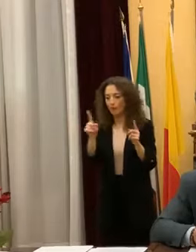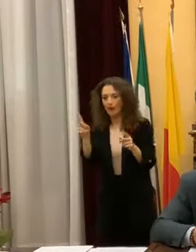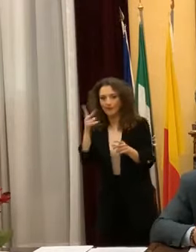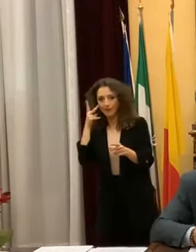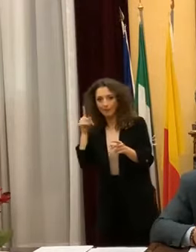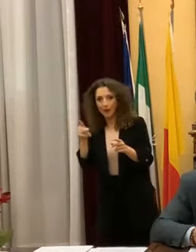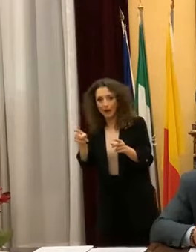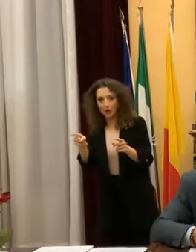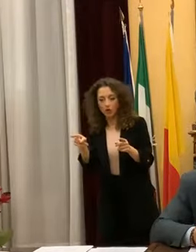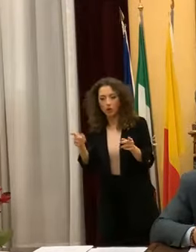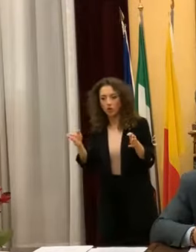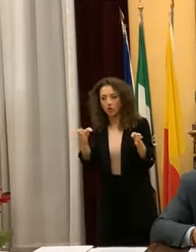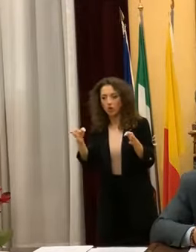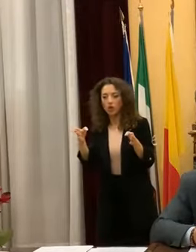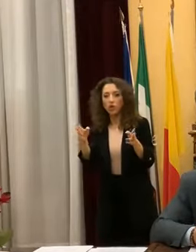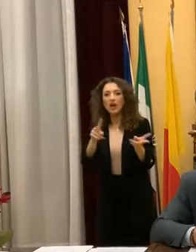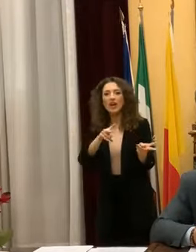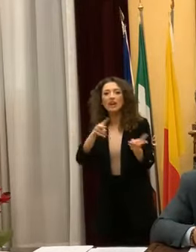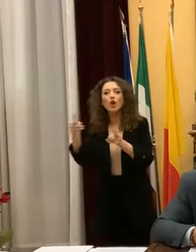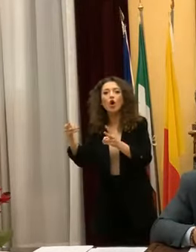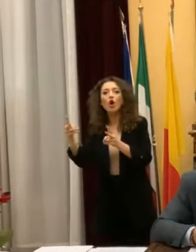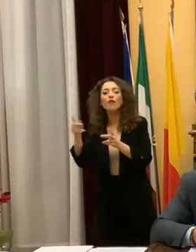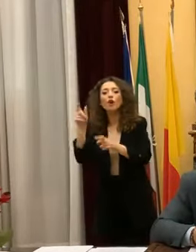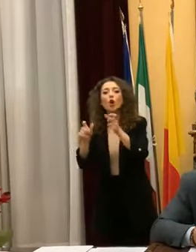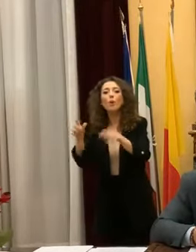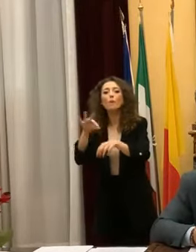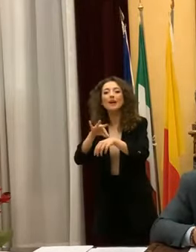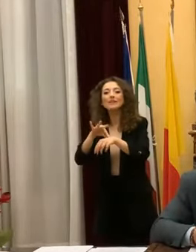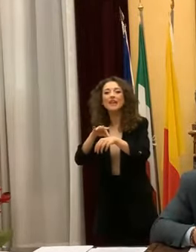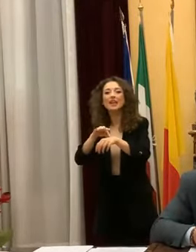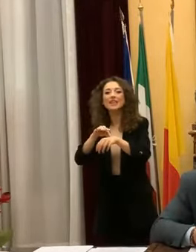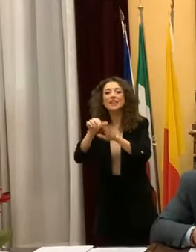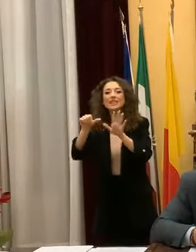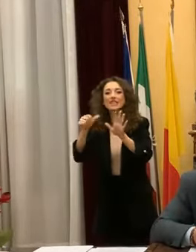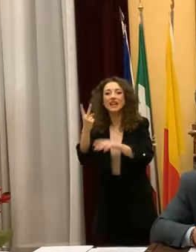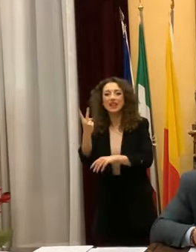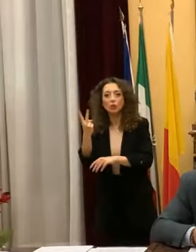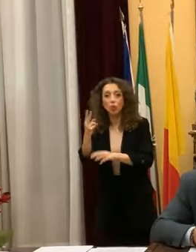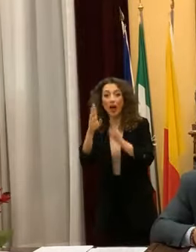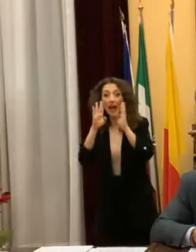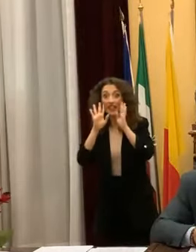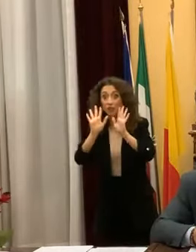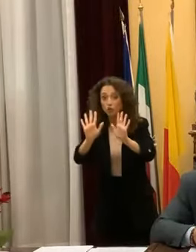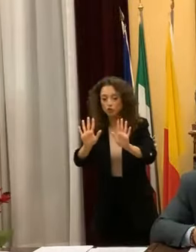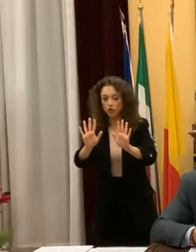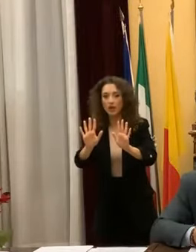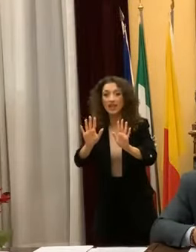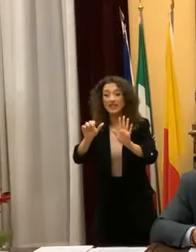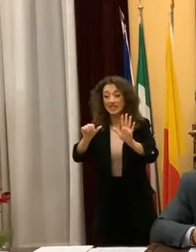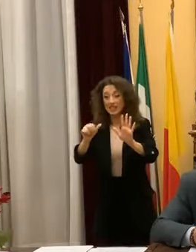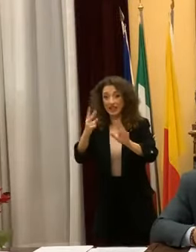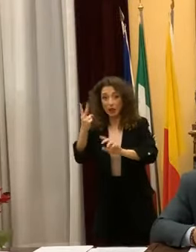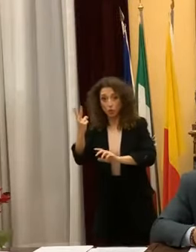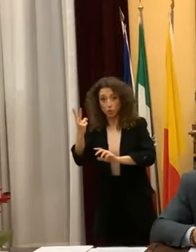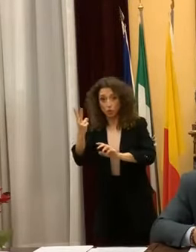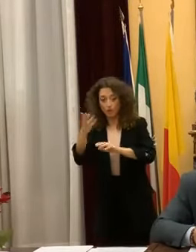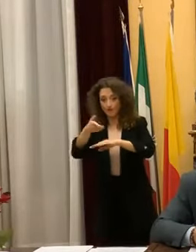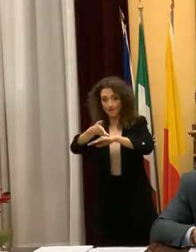ricoverati 62 pazienti, attenzione a questo passaggio, di cui